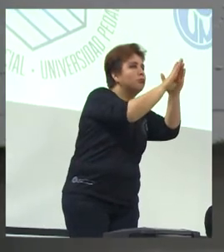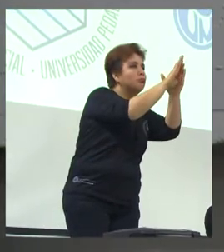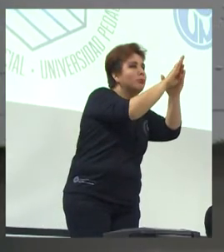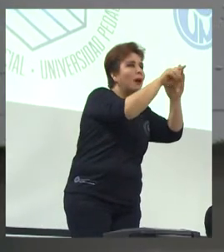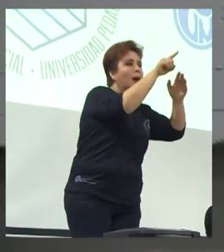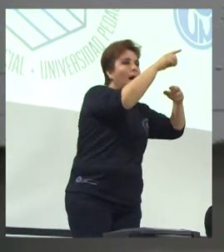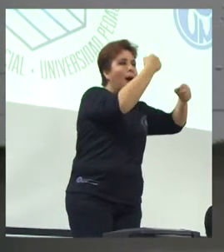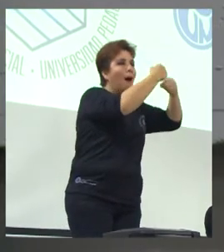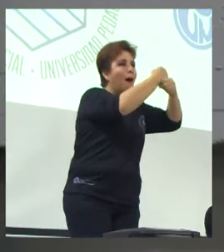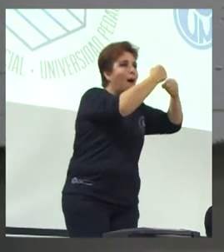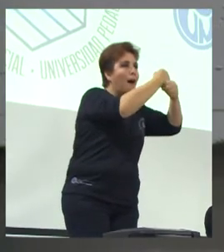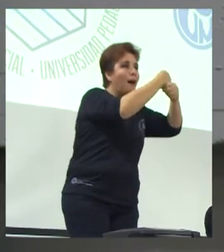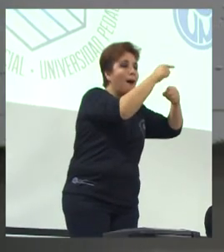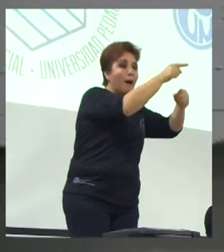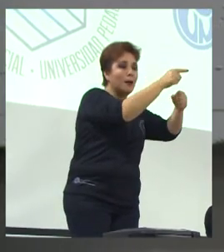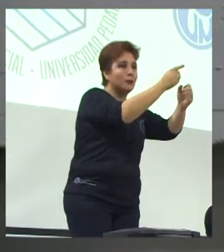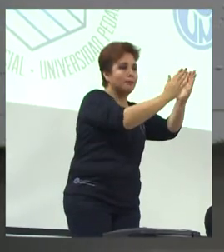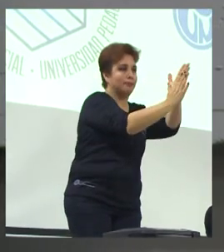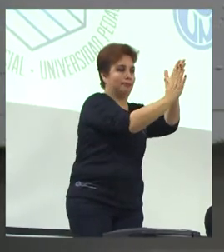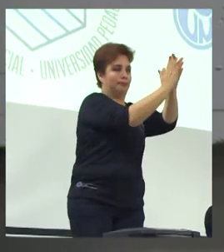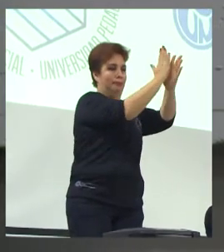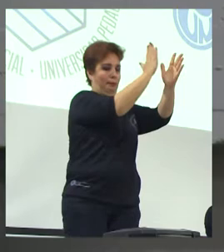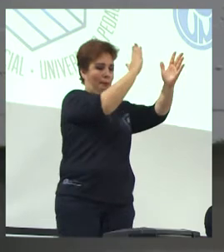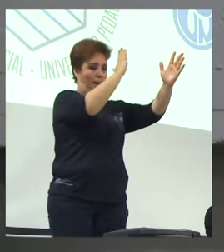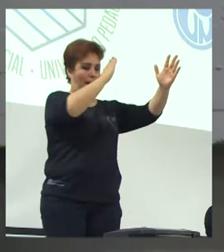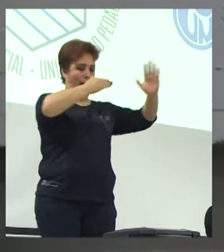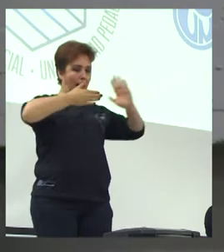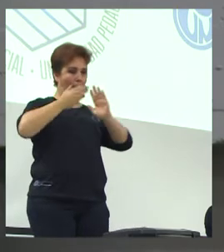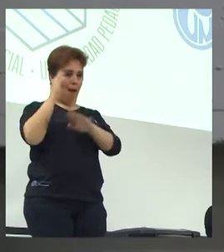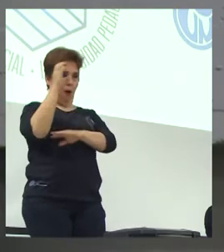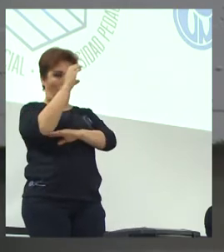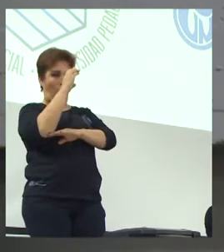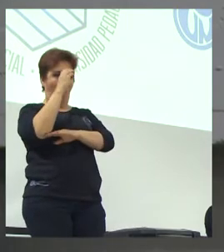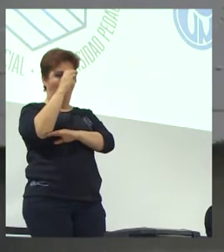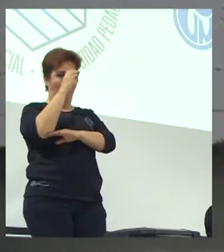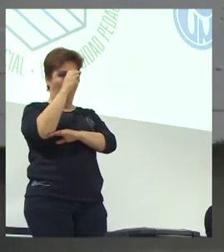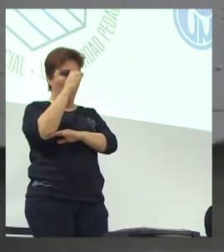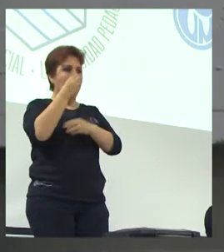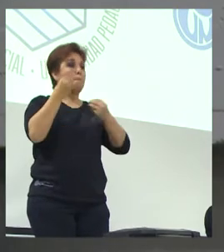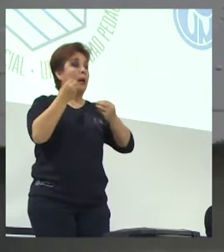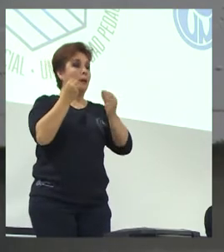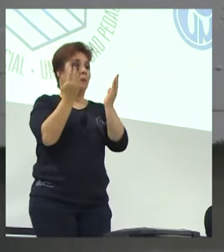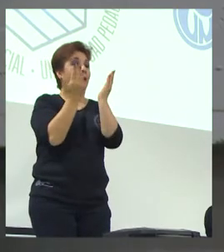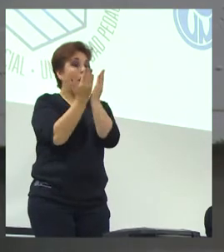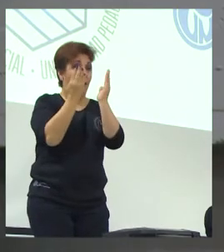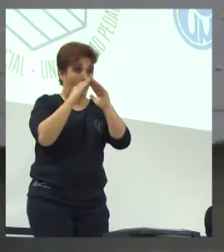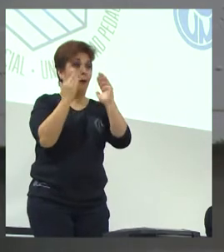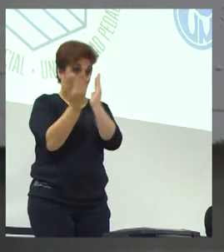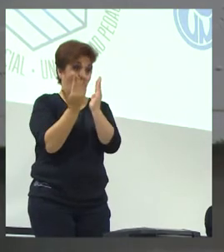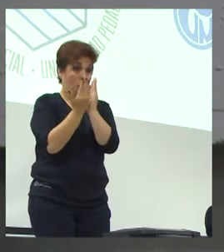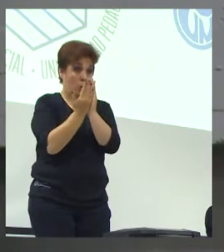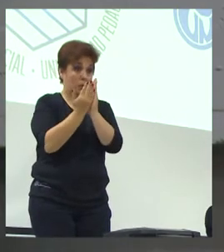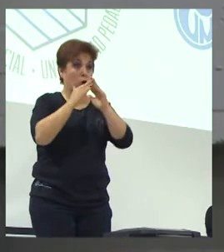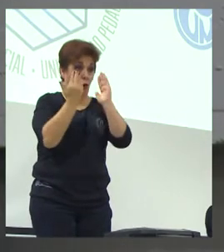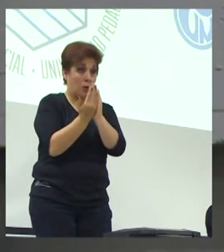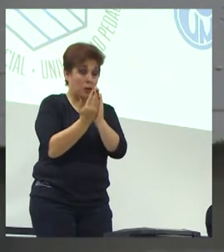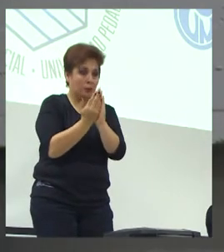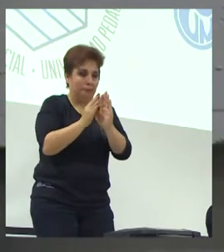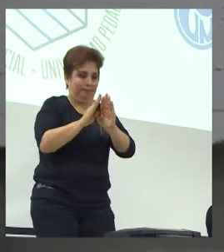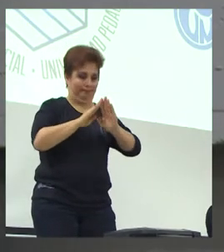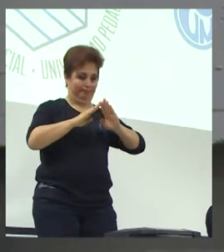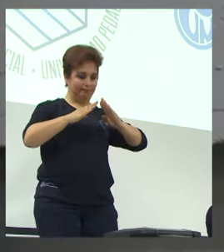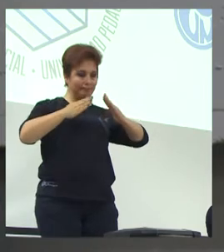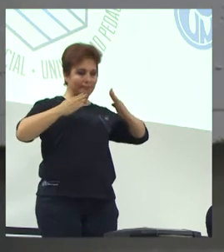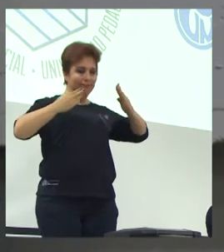discapacidad a los procesos de escolarización esta perspectiva abrió un nuevo